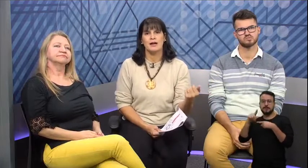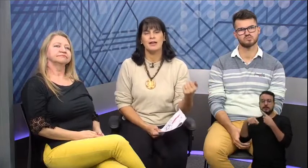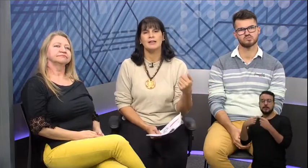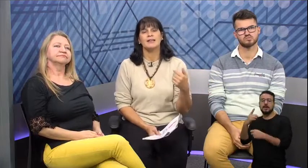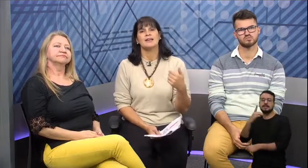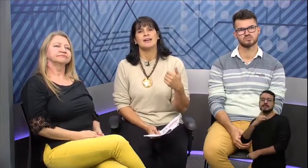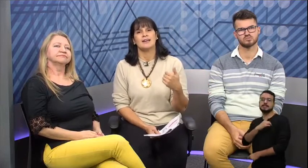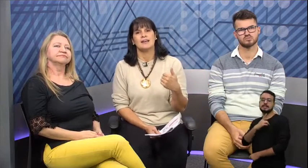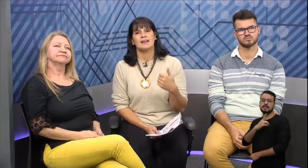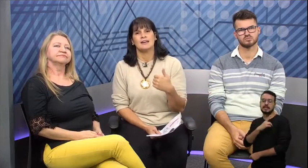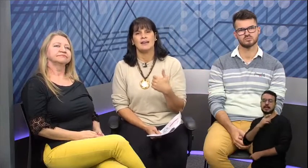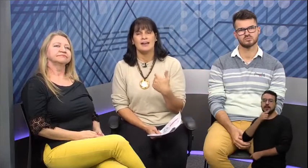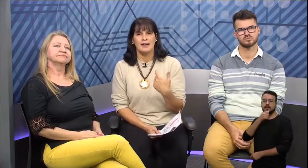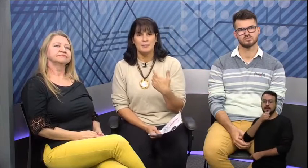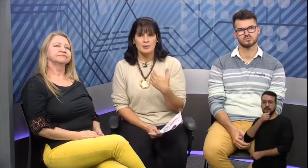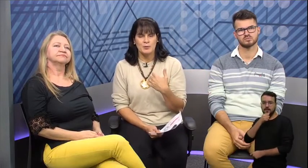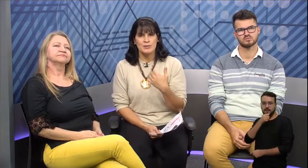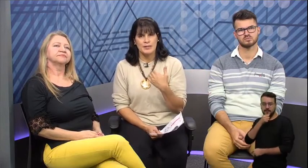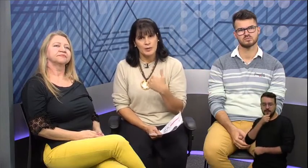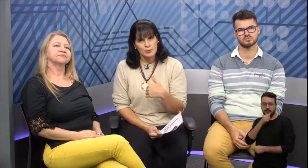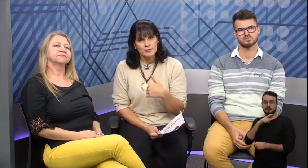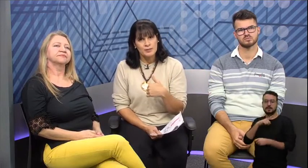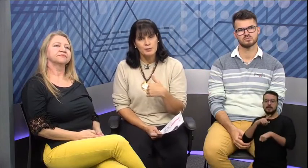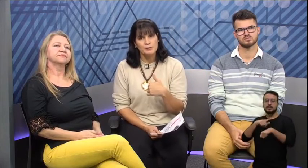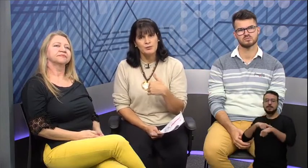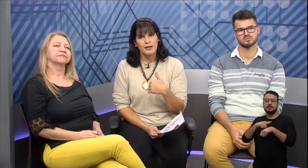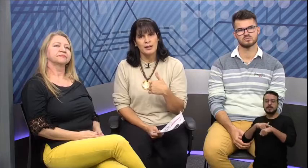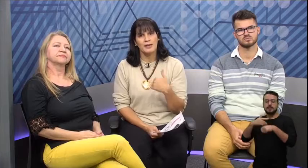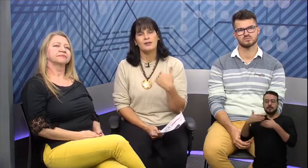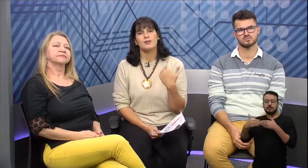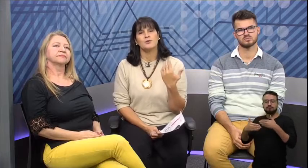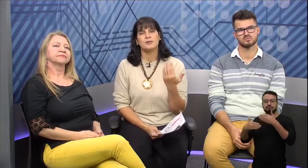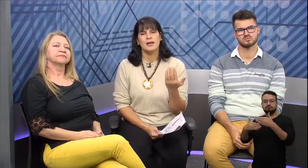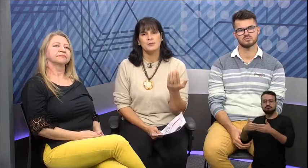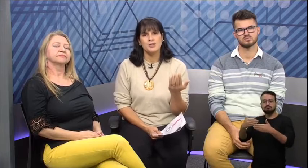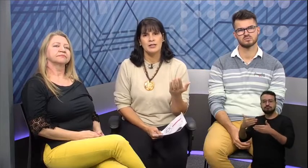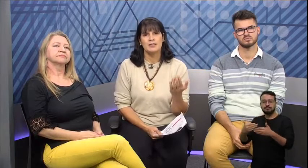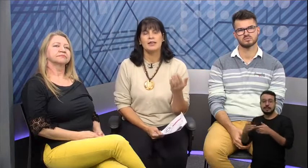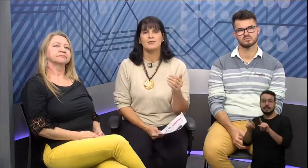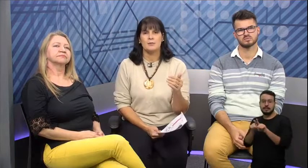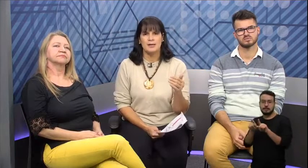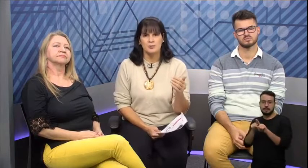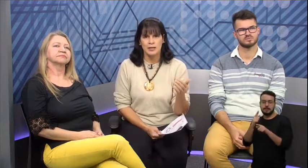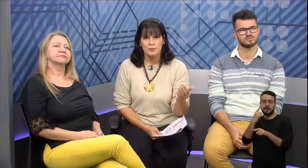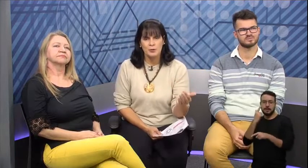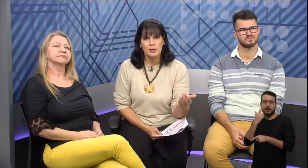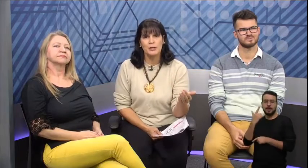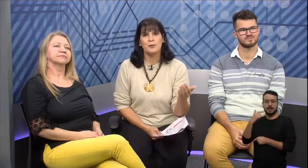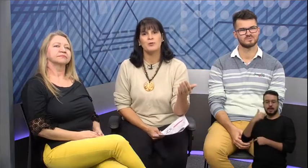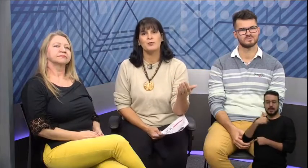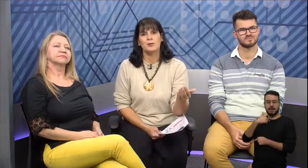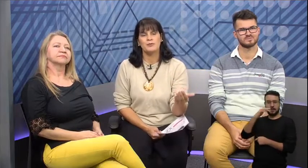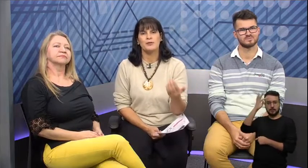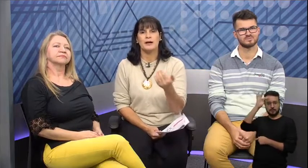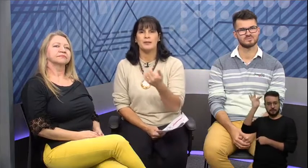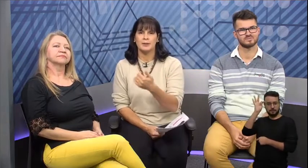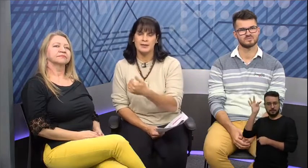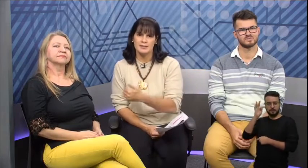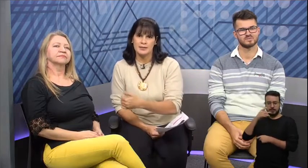fala. A mesma coisa, eu termino de falar, o intérprete Renan leva mais um tempo, um pouquinho para concluir a fala, para que eles tenham